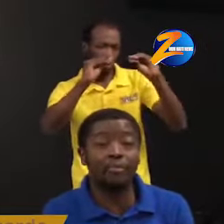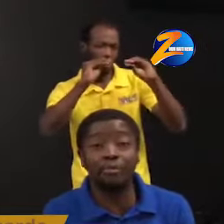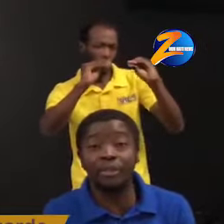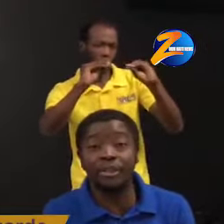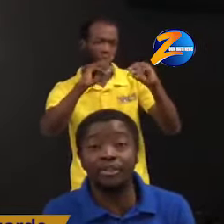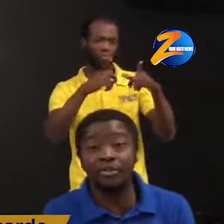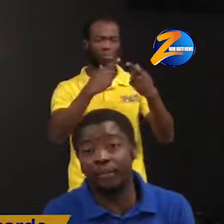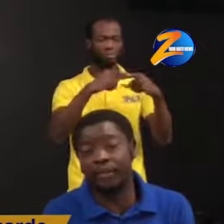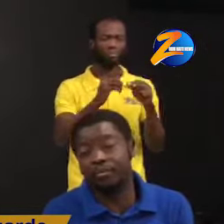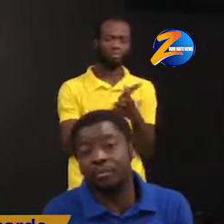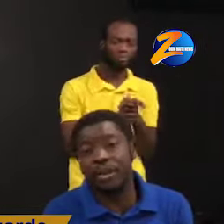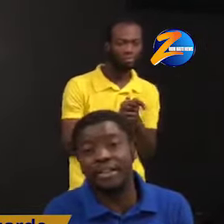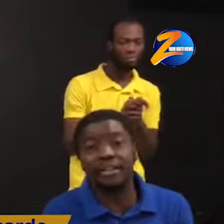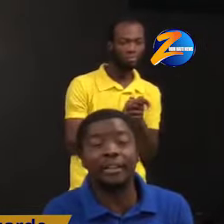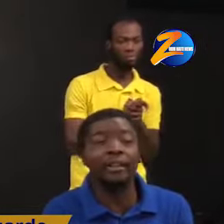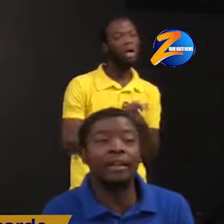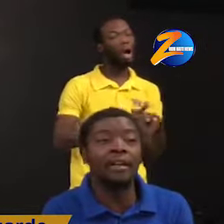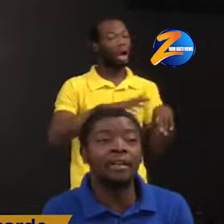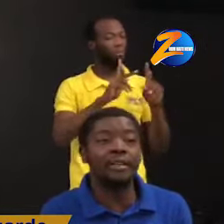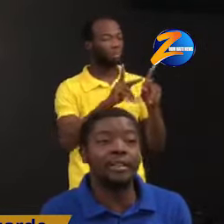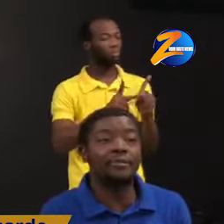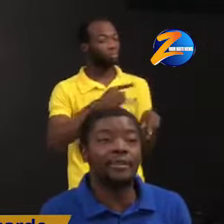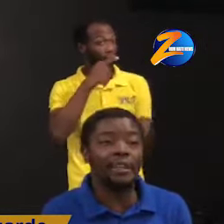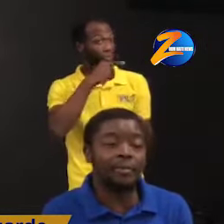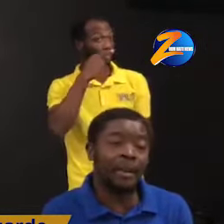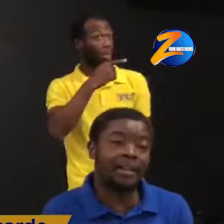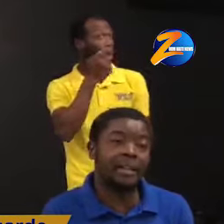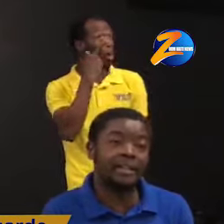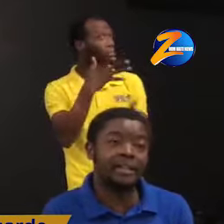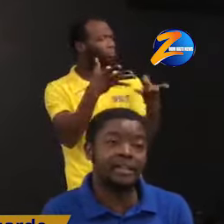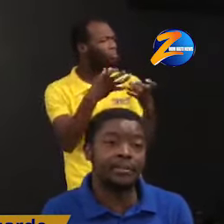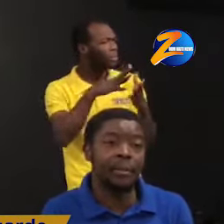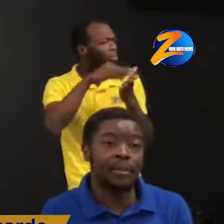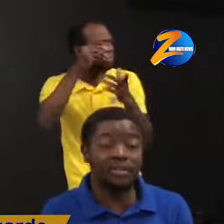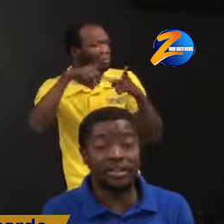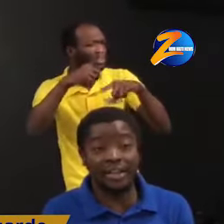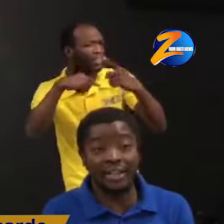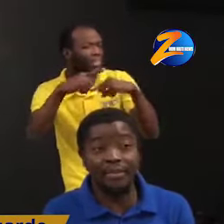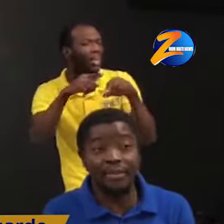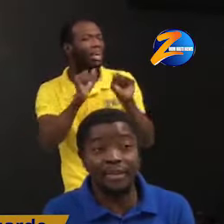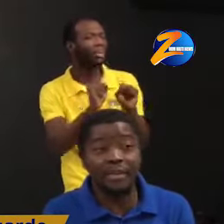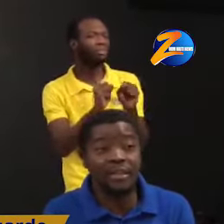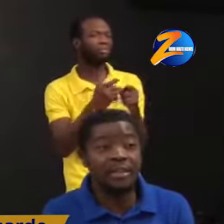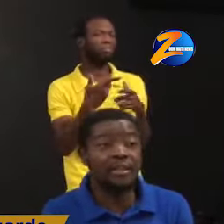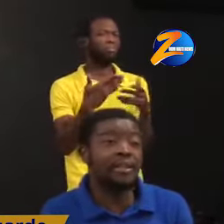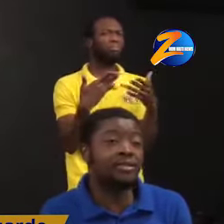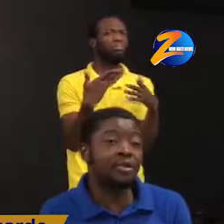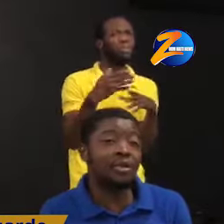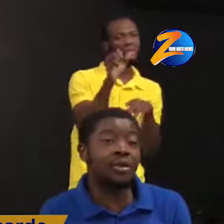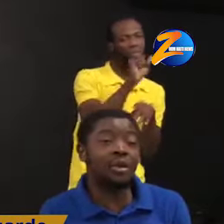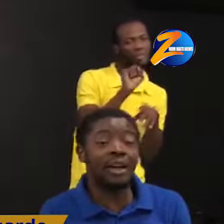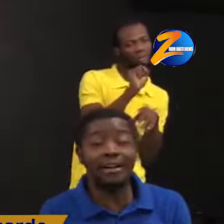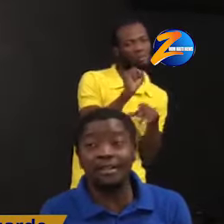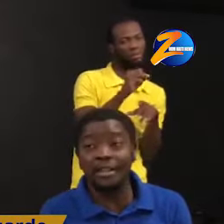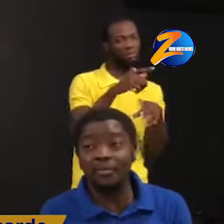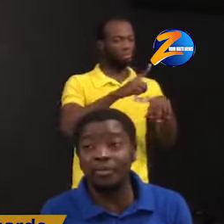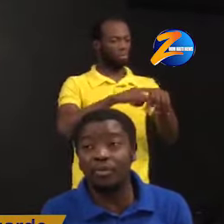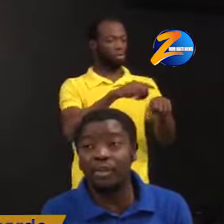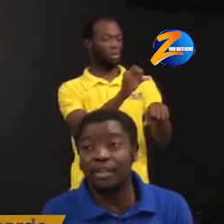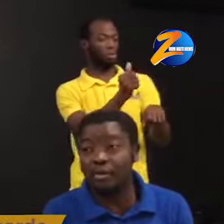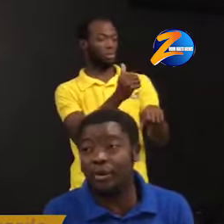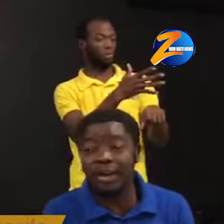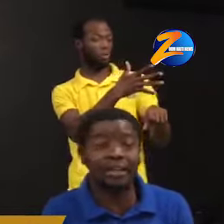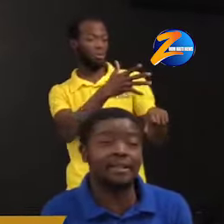a pour les entendants qui voulaient parler l'ANSI. Donc c'est chaque samedi, 10h45